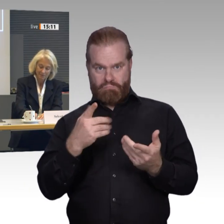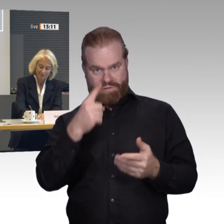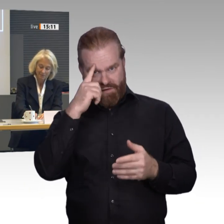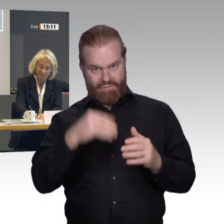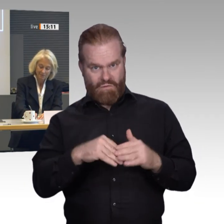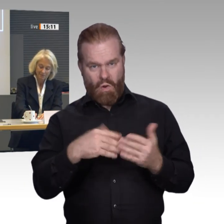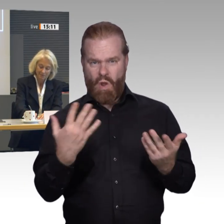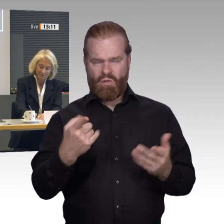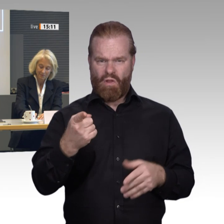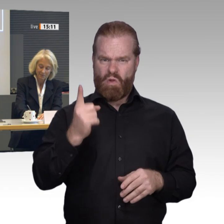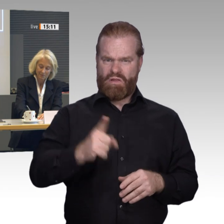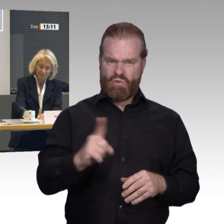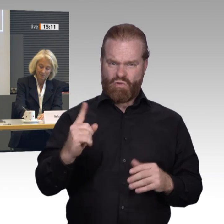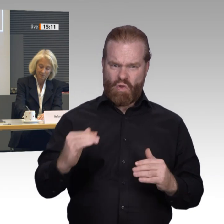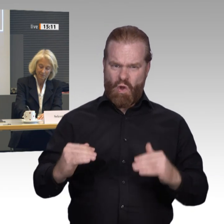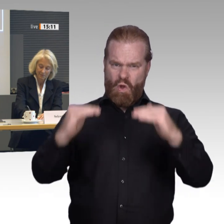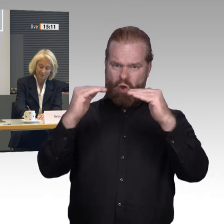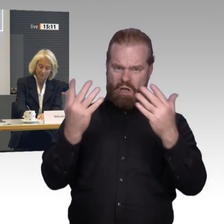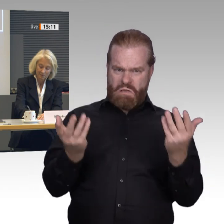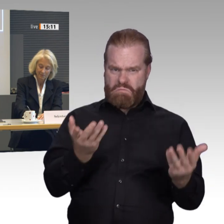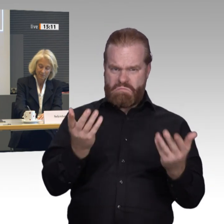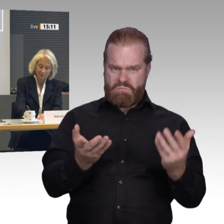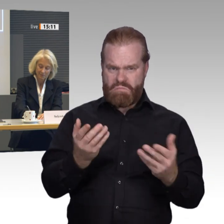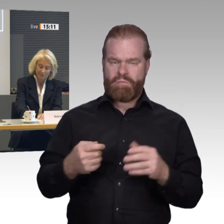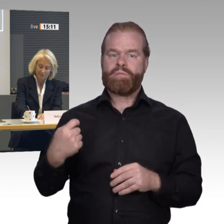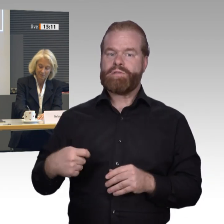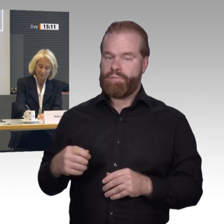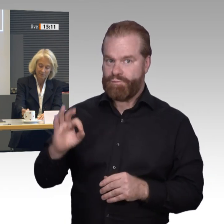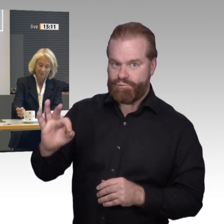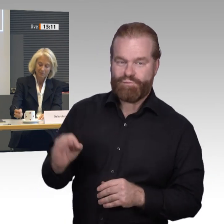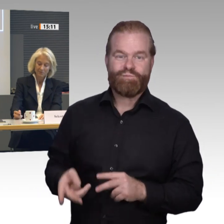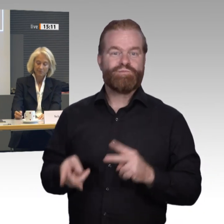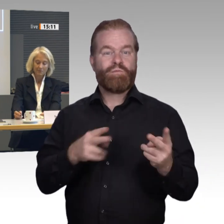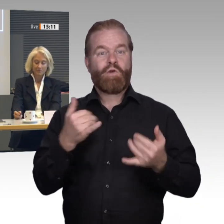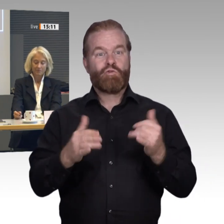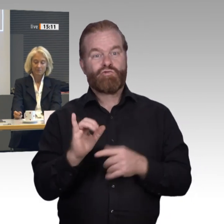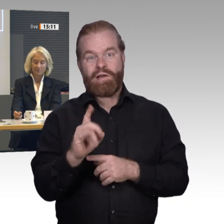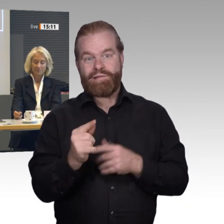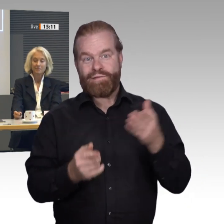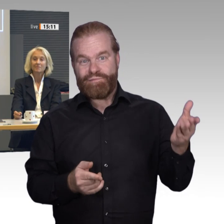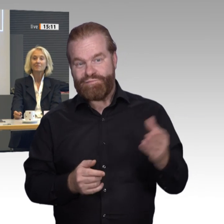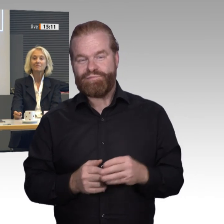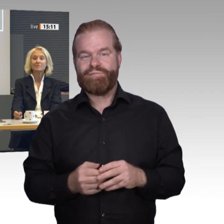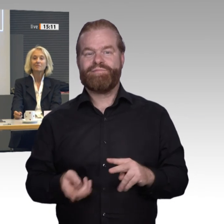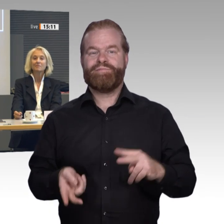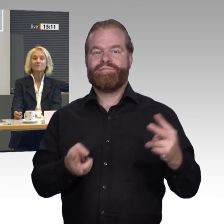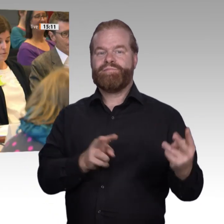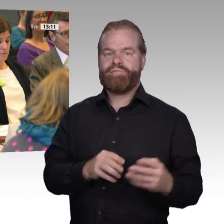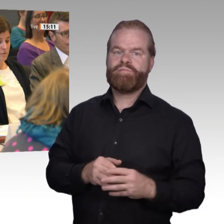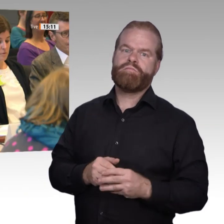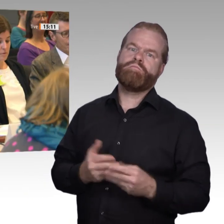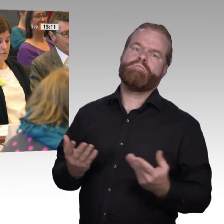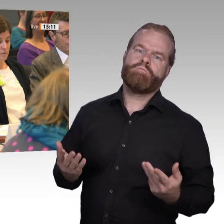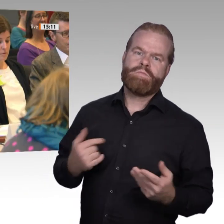Ja, wir halten die Freigrenze in Höhe von 100.000 Euro für angebracht. Wir halten sie auch nicht für zu hoch angesetzt. Die Freibetragsgrenze, wie